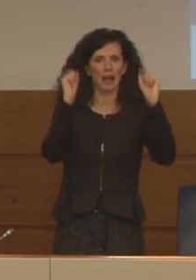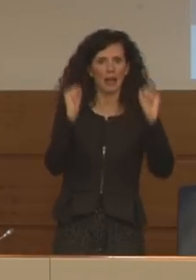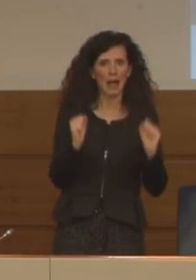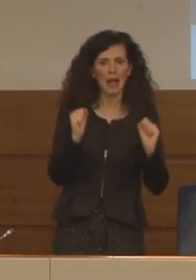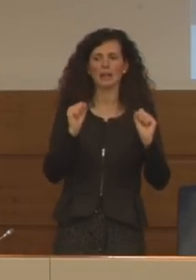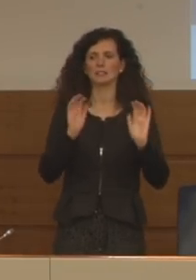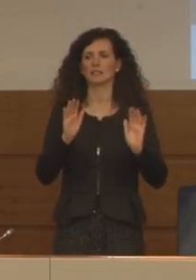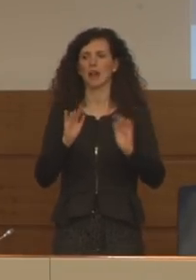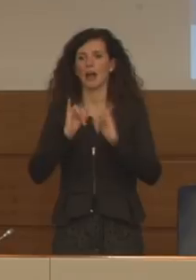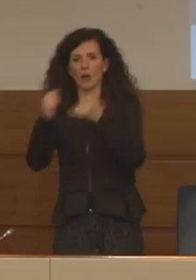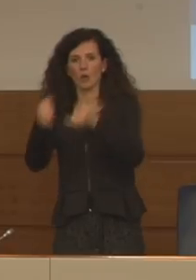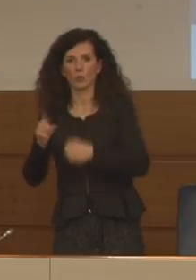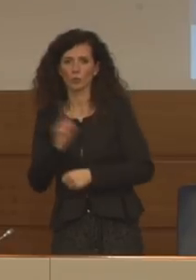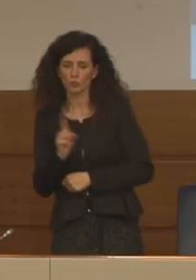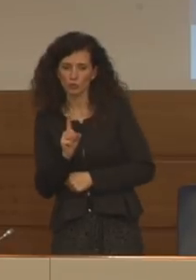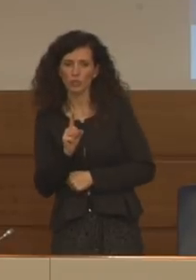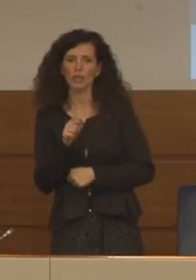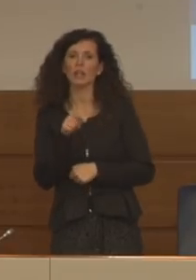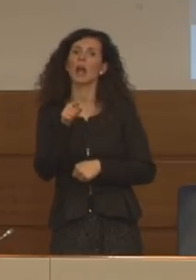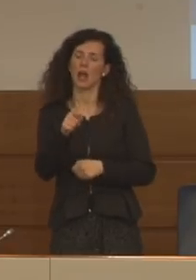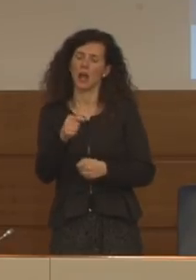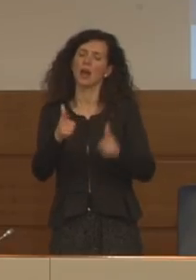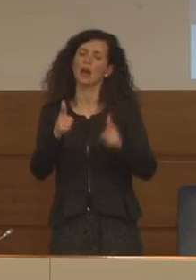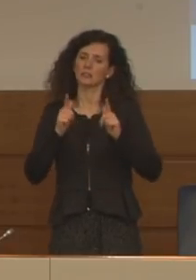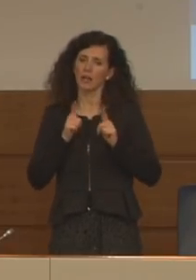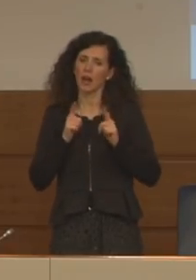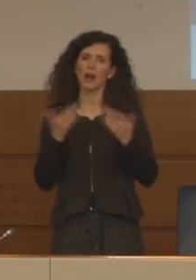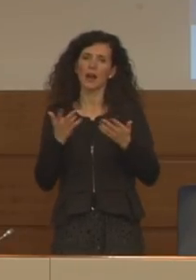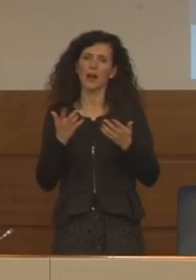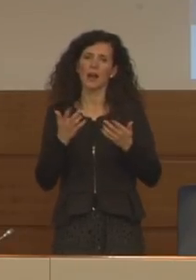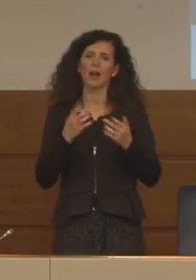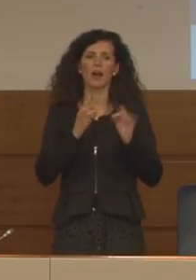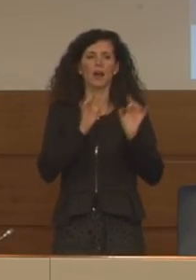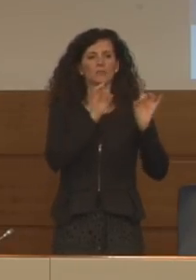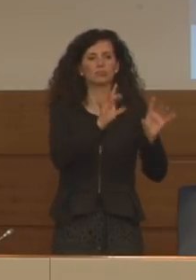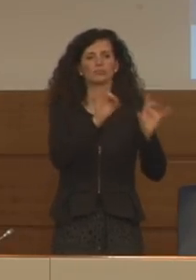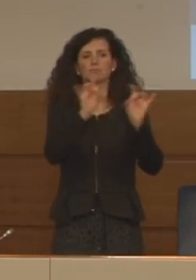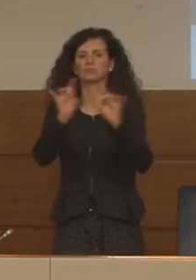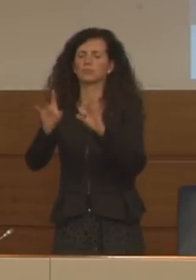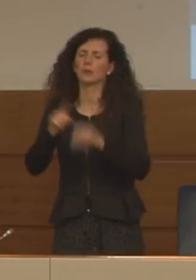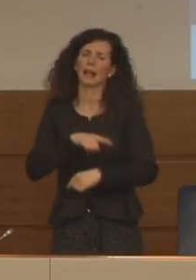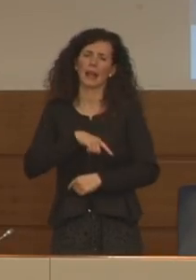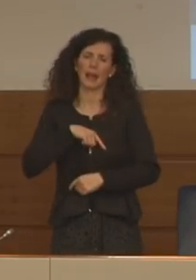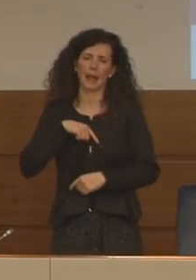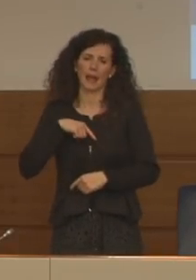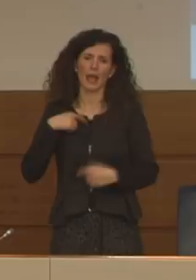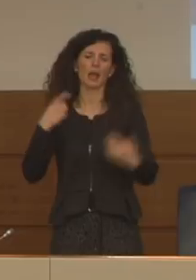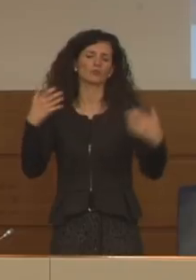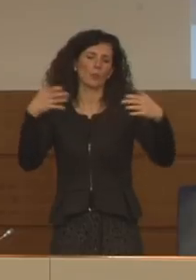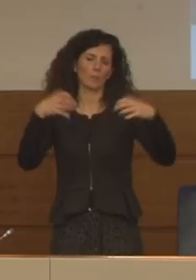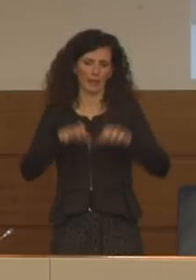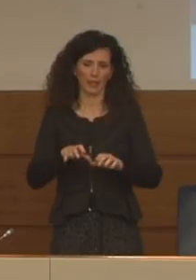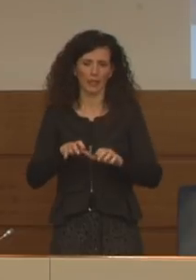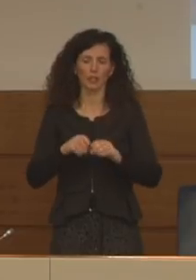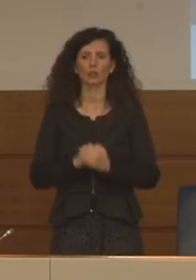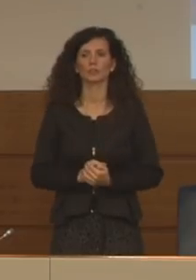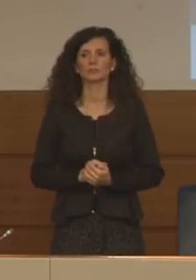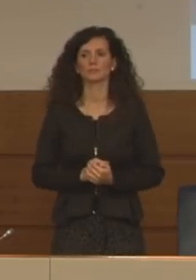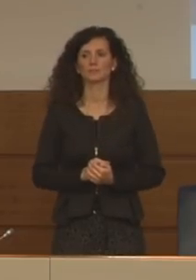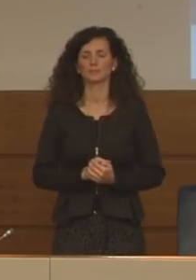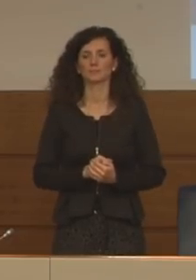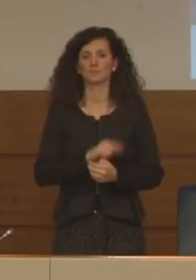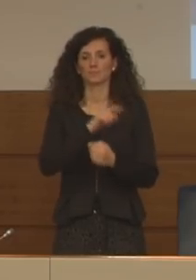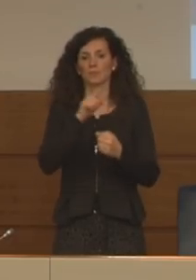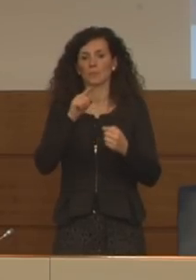perché quello ci permette di rallentare di ridurre la diffusione del contagio per quanto riguarda il